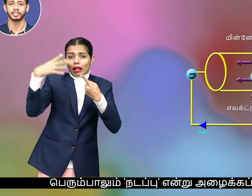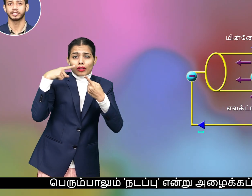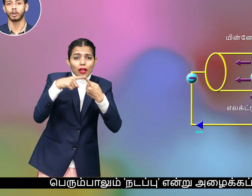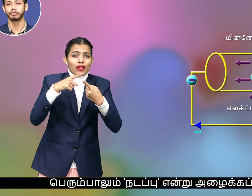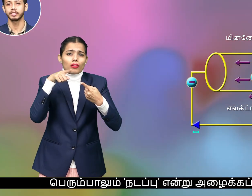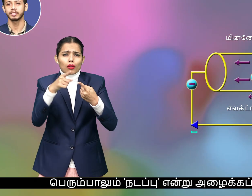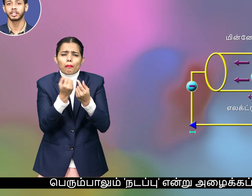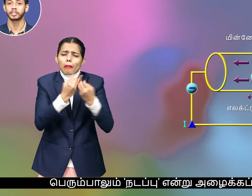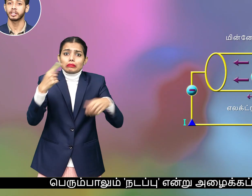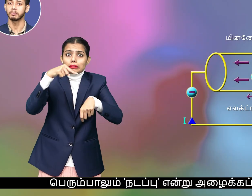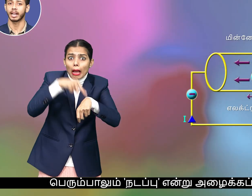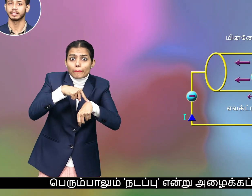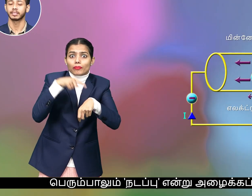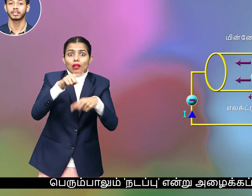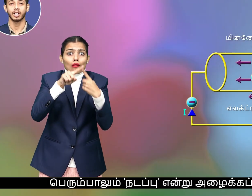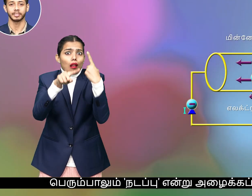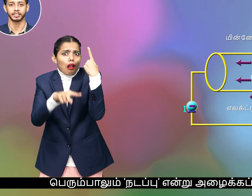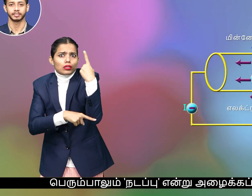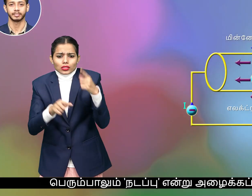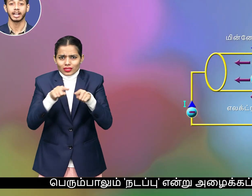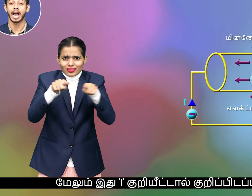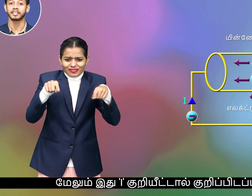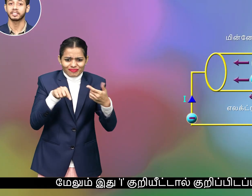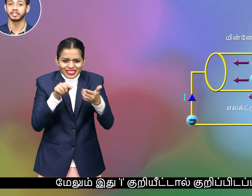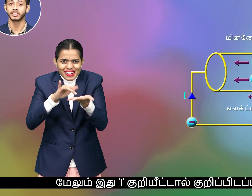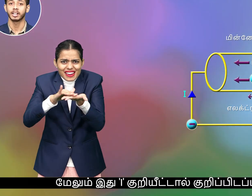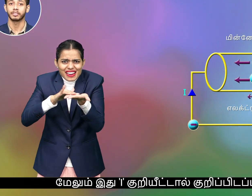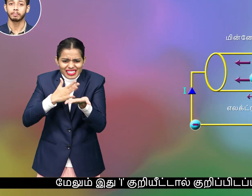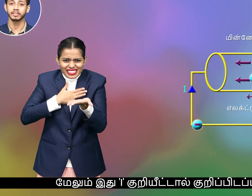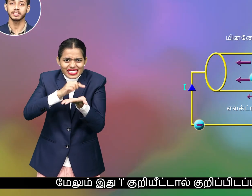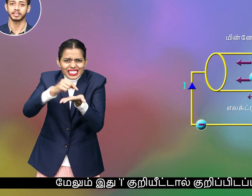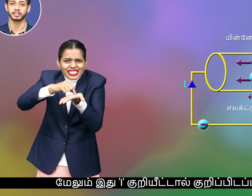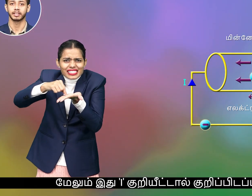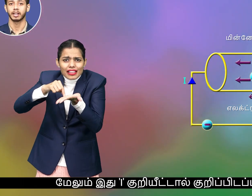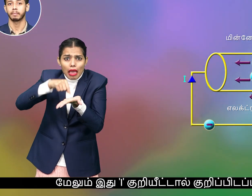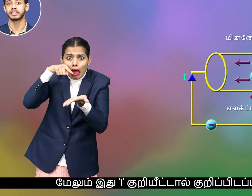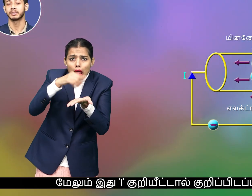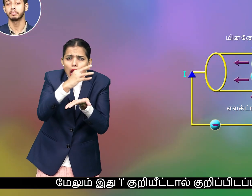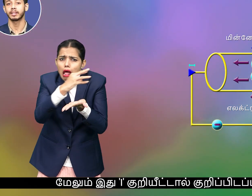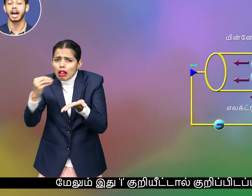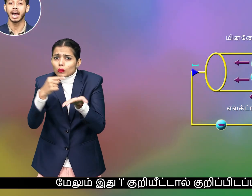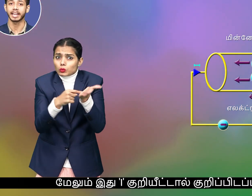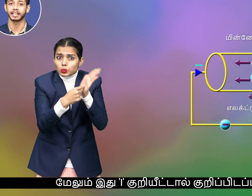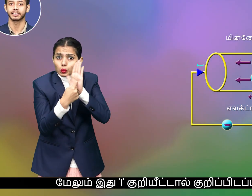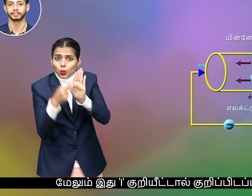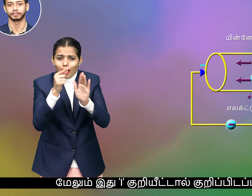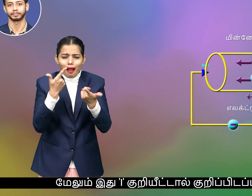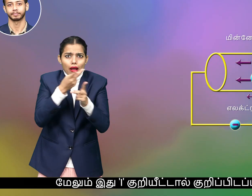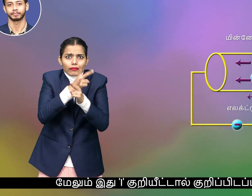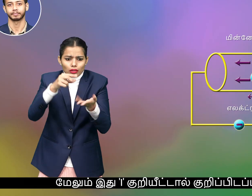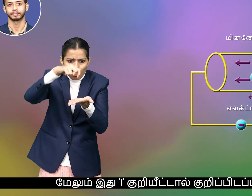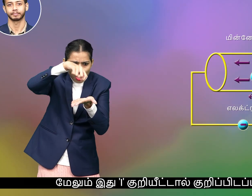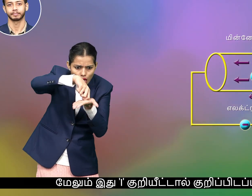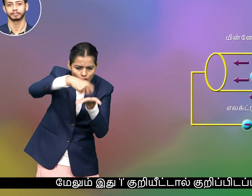மின்சாரம் பெரும்பாலும் மின்னோட்டம் என்று அழைக்கப்படுகிறது. மேலும் இது ஆங்கில எழுத்து